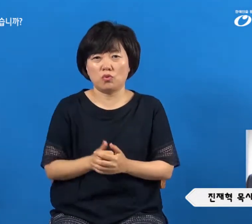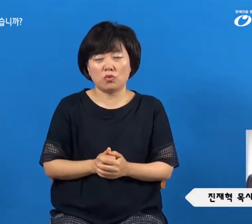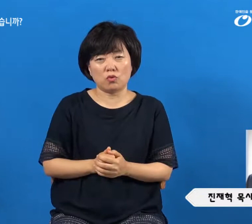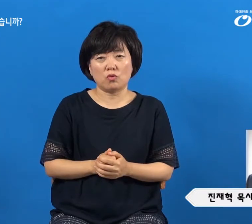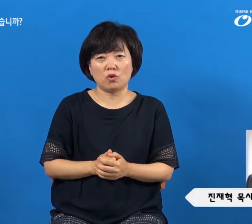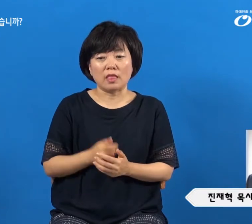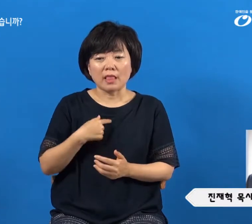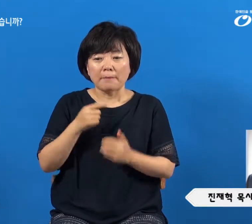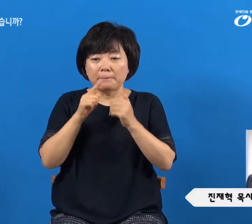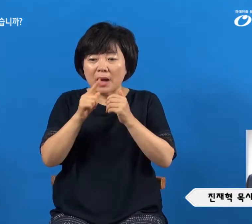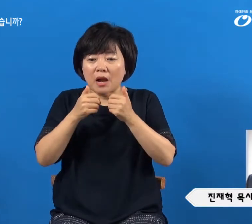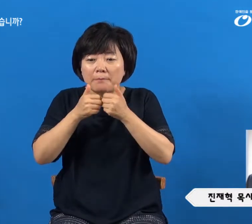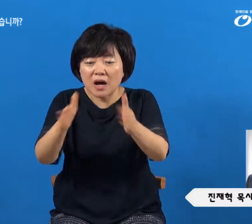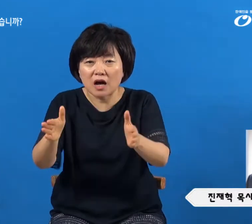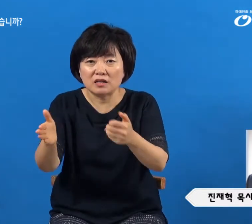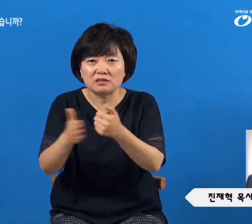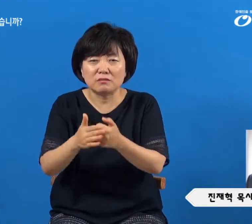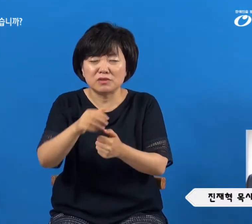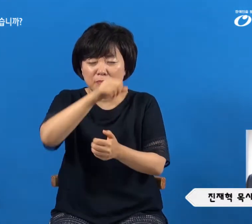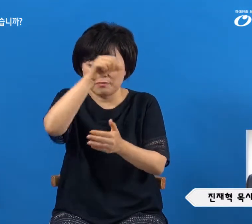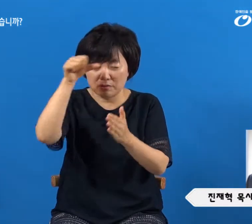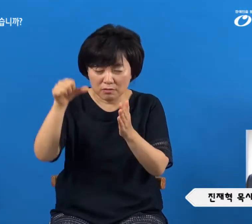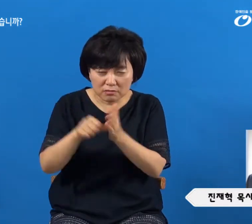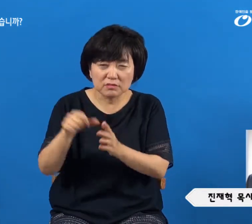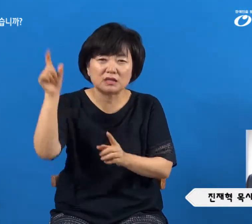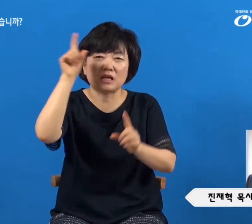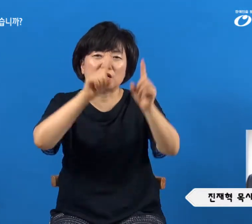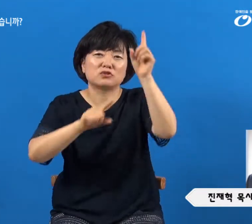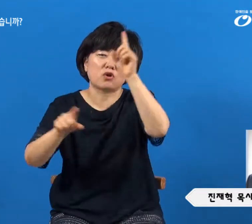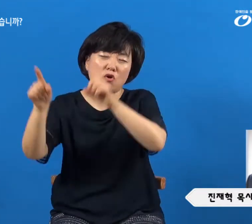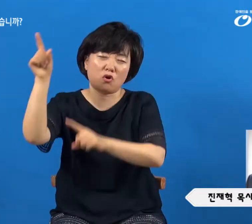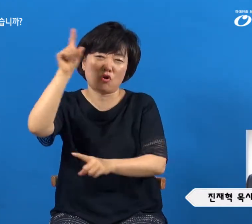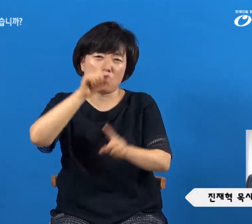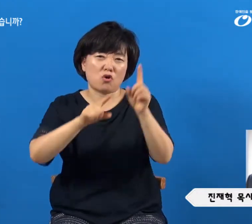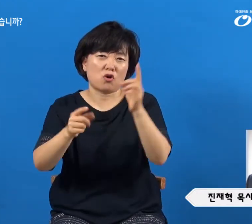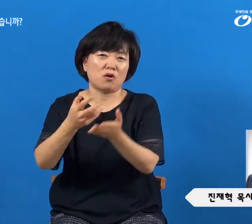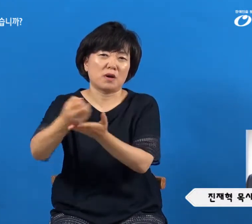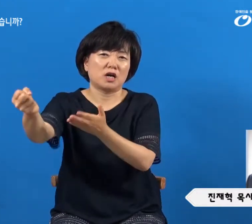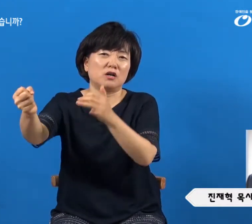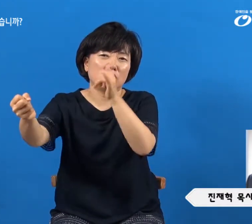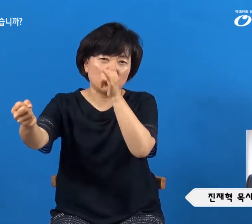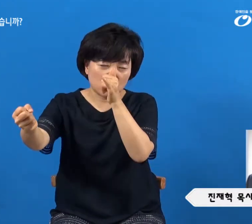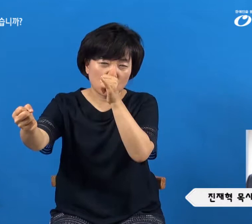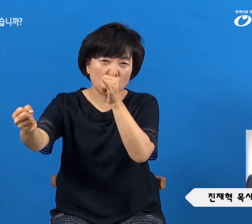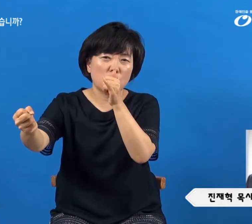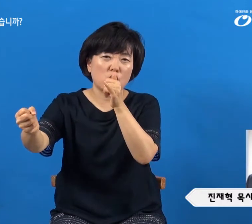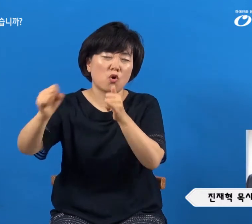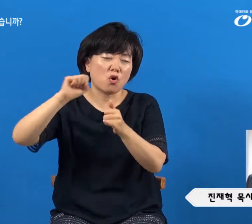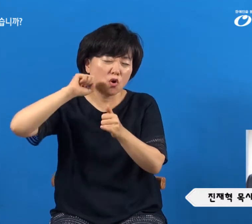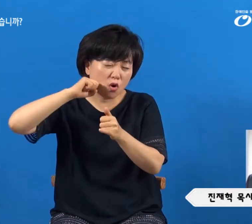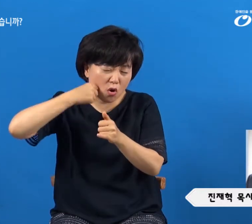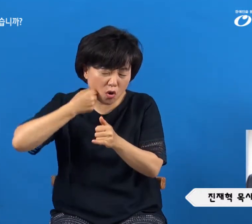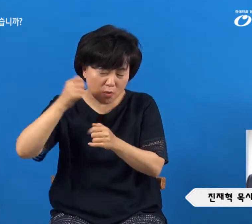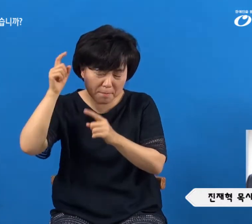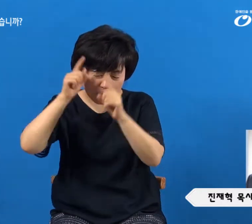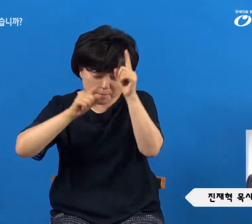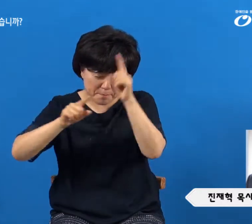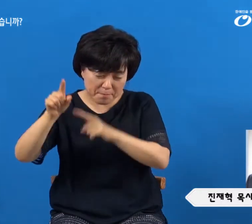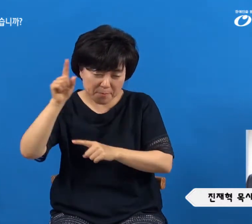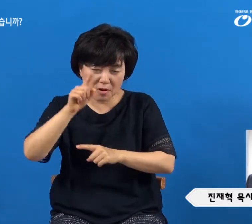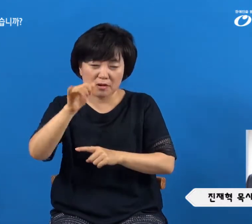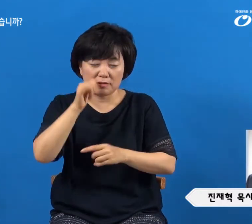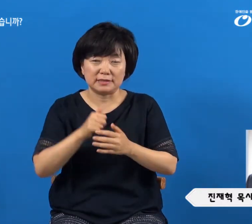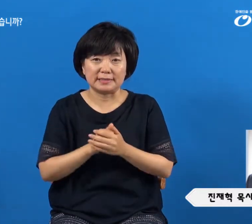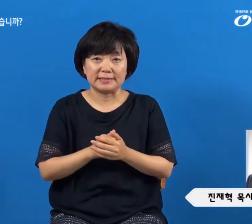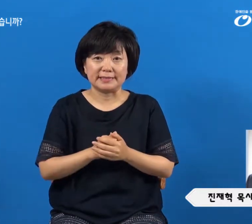것 때문에 평생 상처가 될 수도 있고 어려운 상처에 아픔이 될 때가 있습니다.